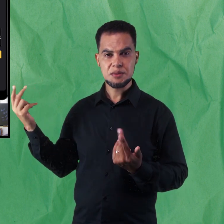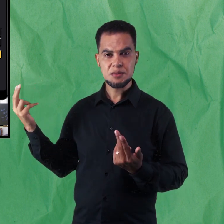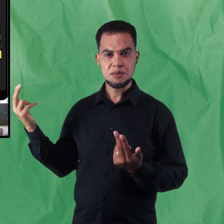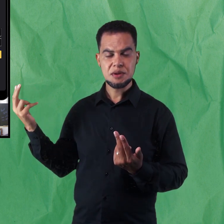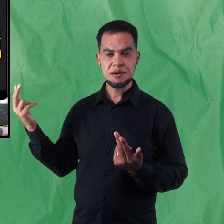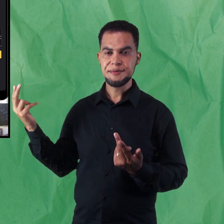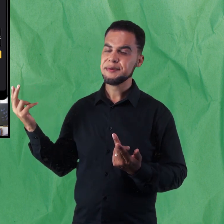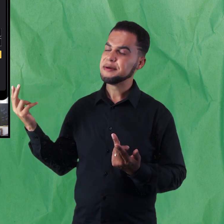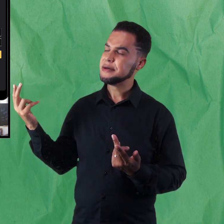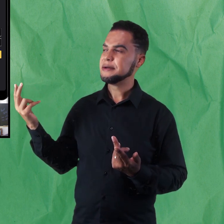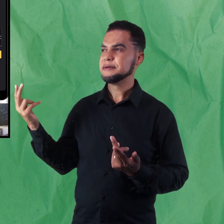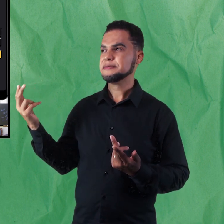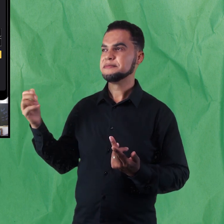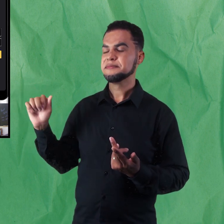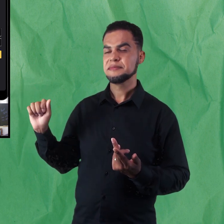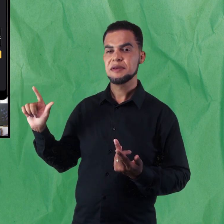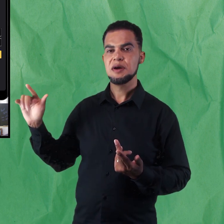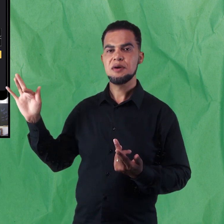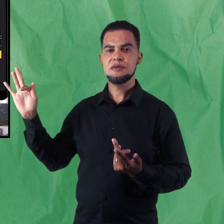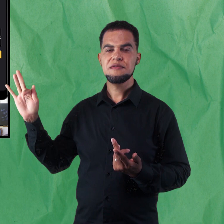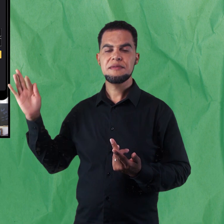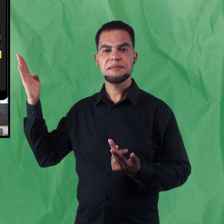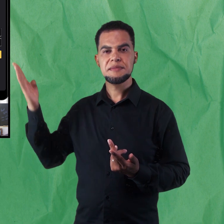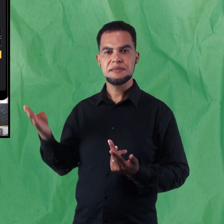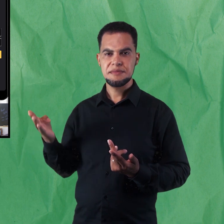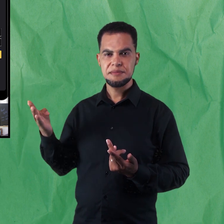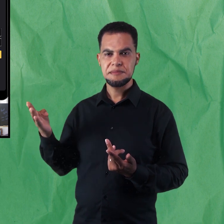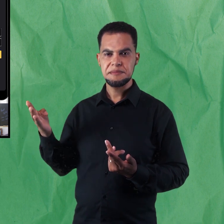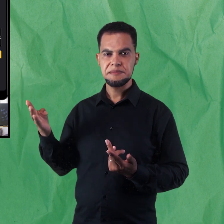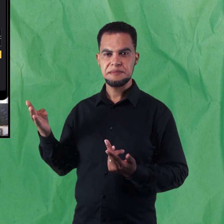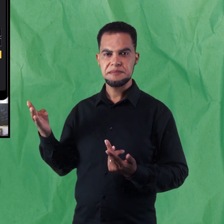igual a auth barra